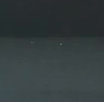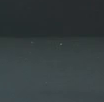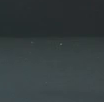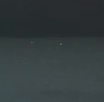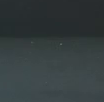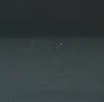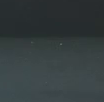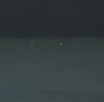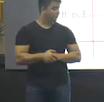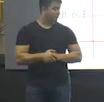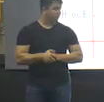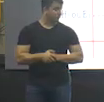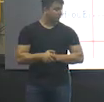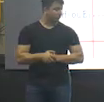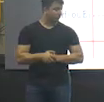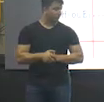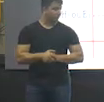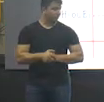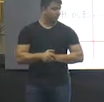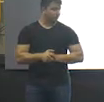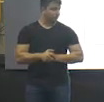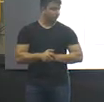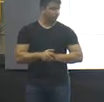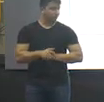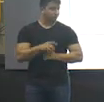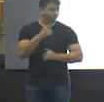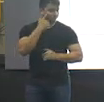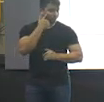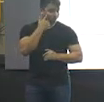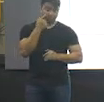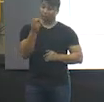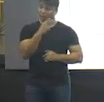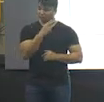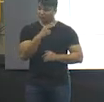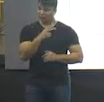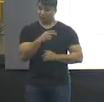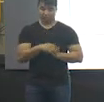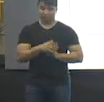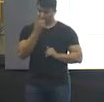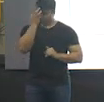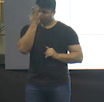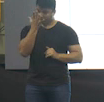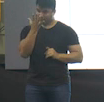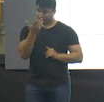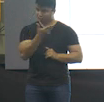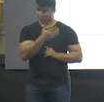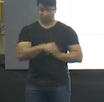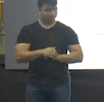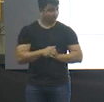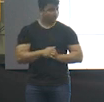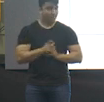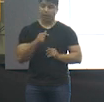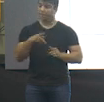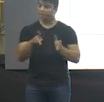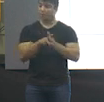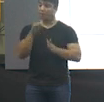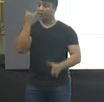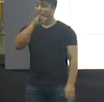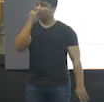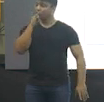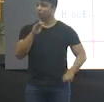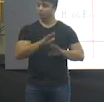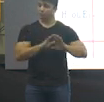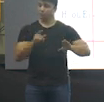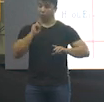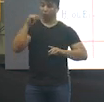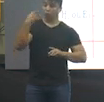mais bonito. Deixa eu te mostrar de novo o gráfico, ó, o gráfico inicial. Mais fácil, né? É o caminho da energia.